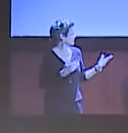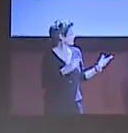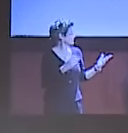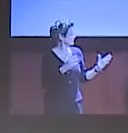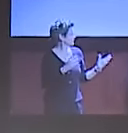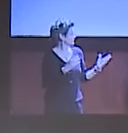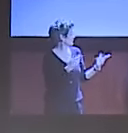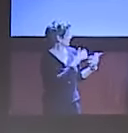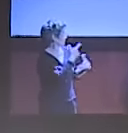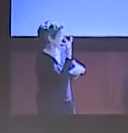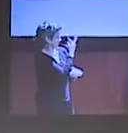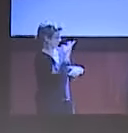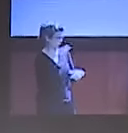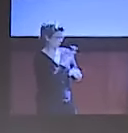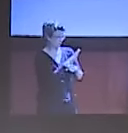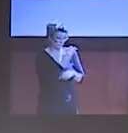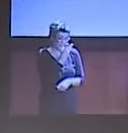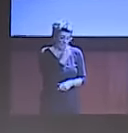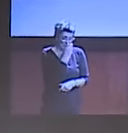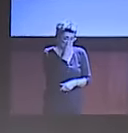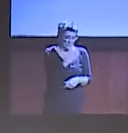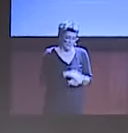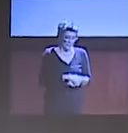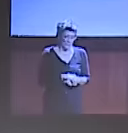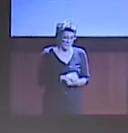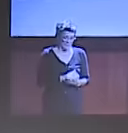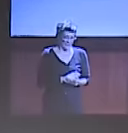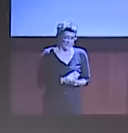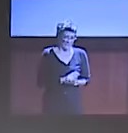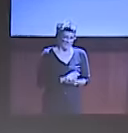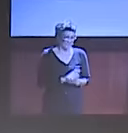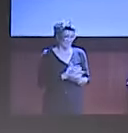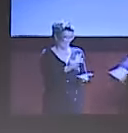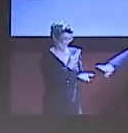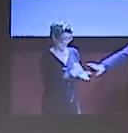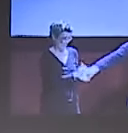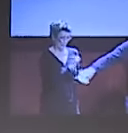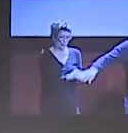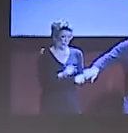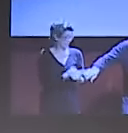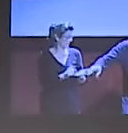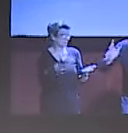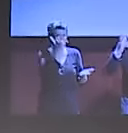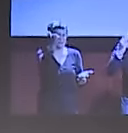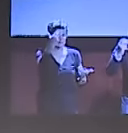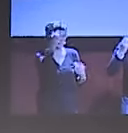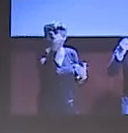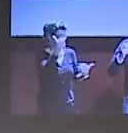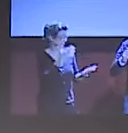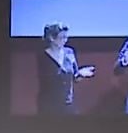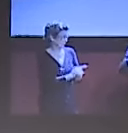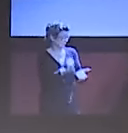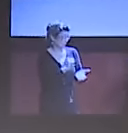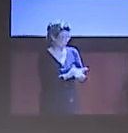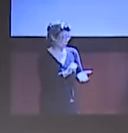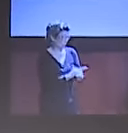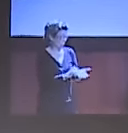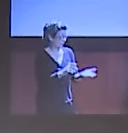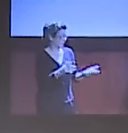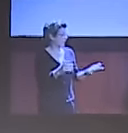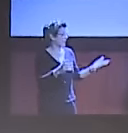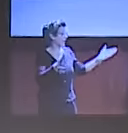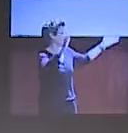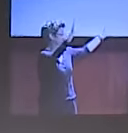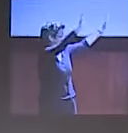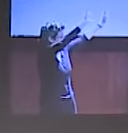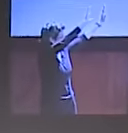finis votre présentation. Donc, vous êtes auteur. Vous aurez peut-être sans doute beaucoup à dire sur ce qu'a dit Andrea